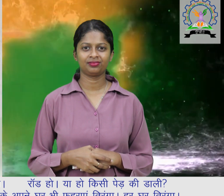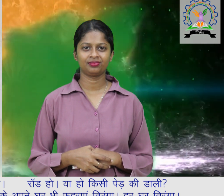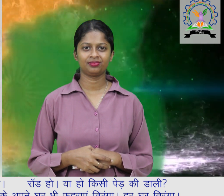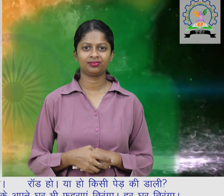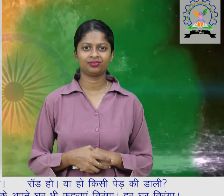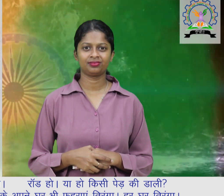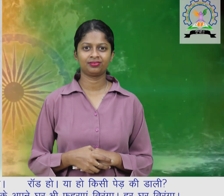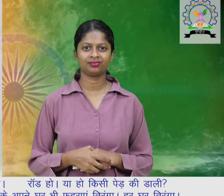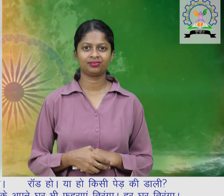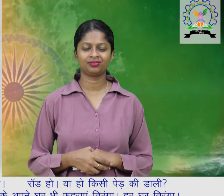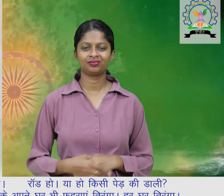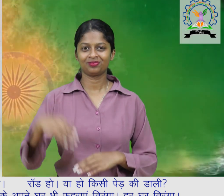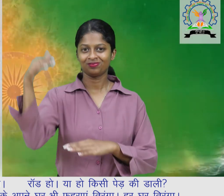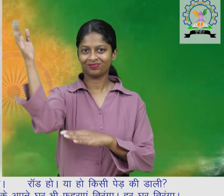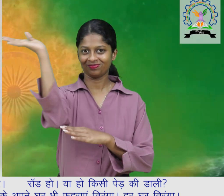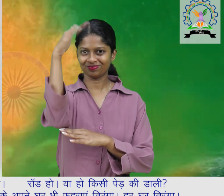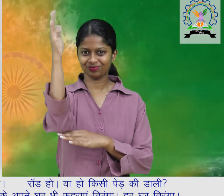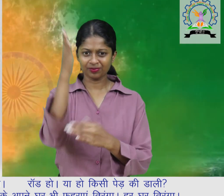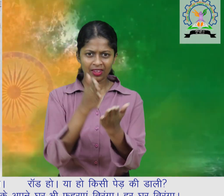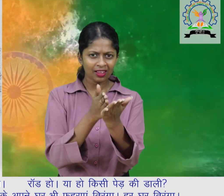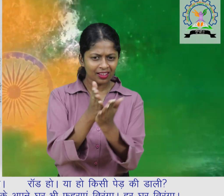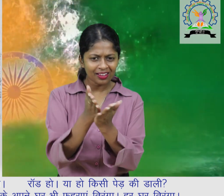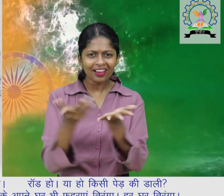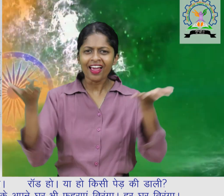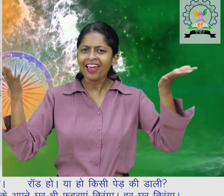कैसे फहराएं तिरंगा, छड़ी हो,